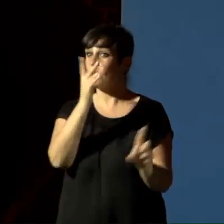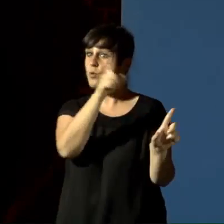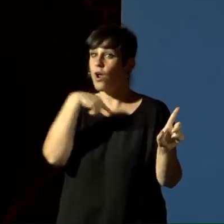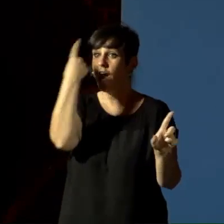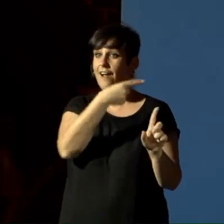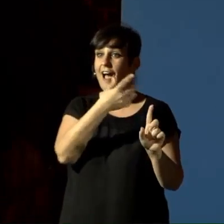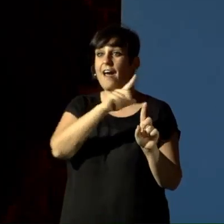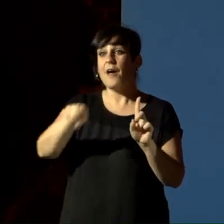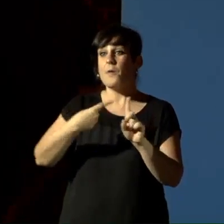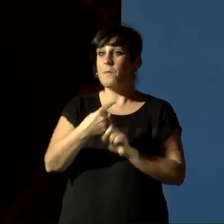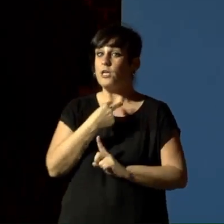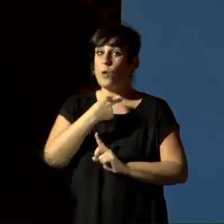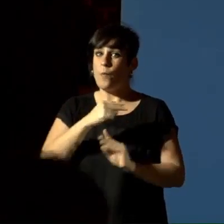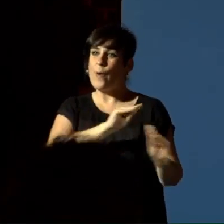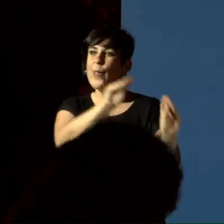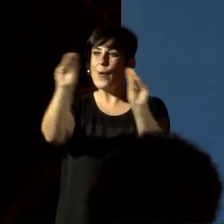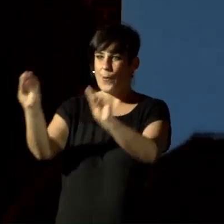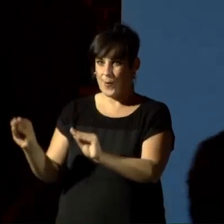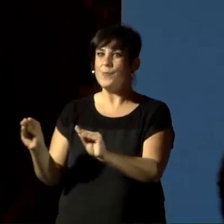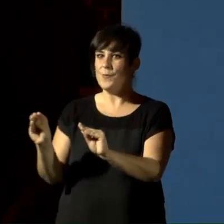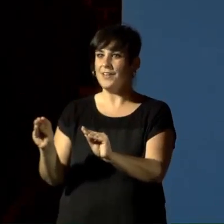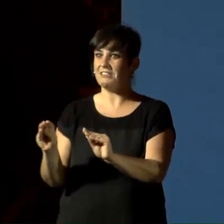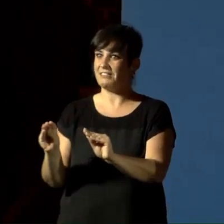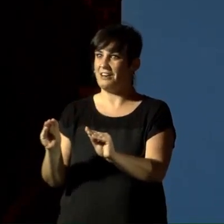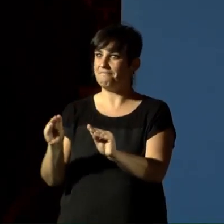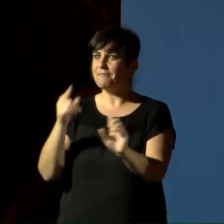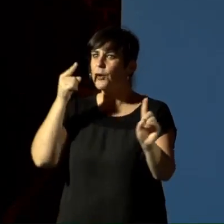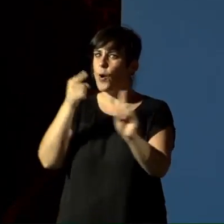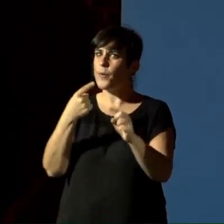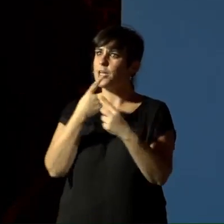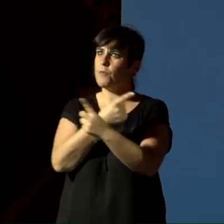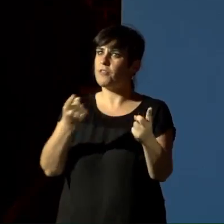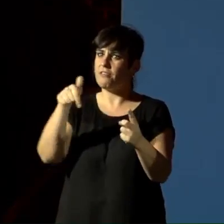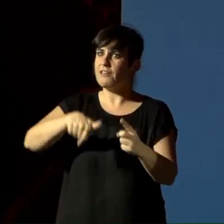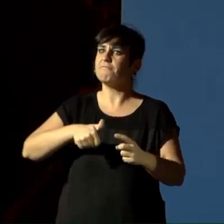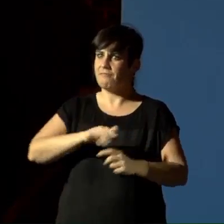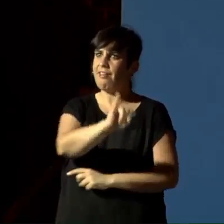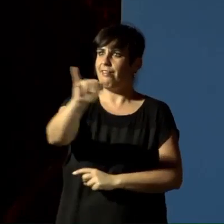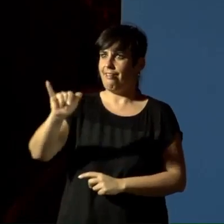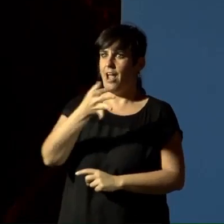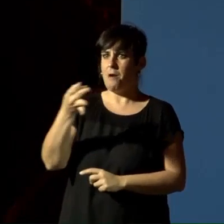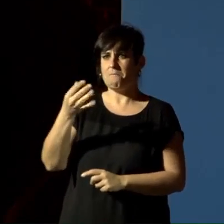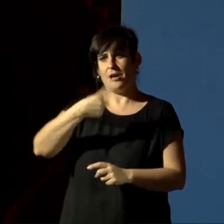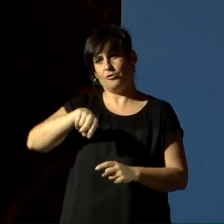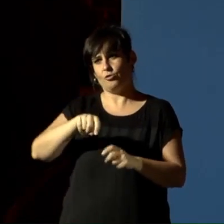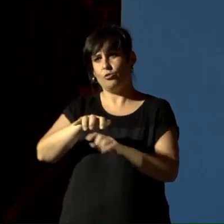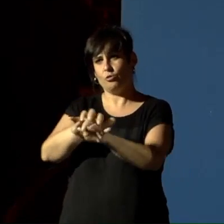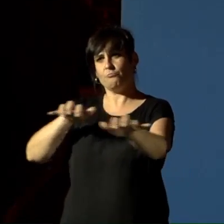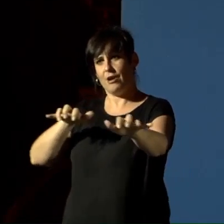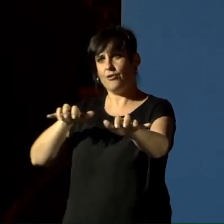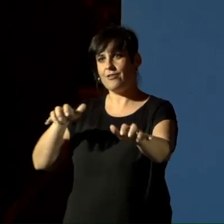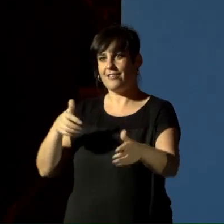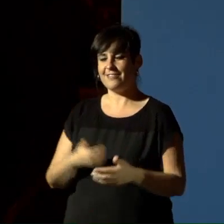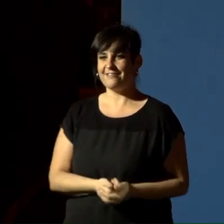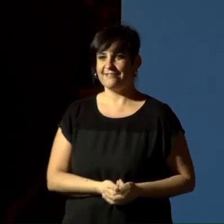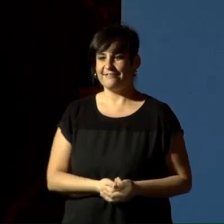a poñer as voces, e decir que estamos aquí e que somos máis. Quero dar a xente,